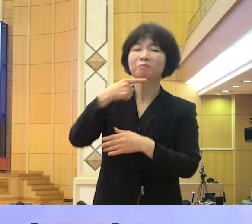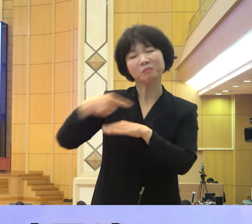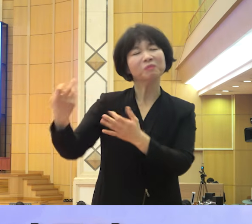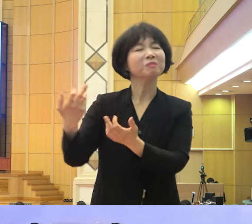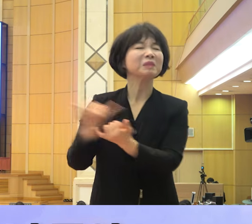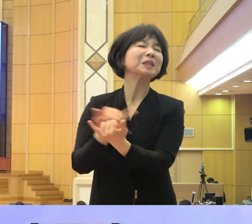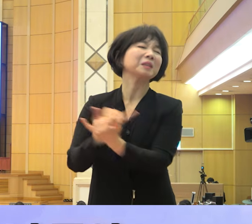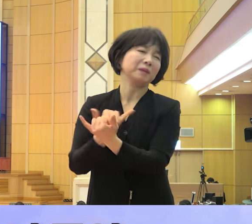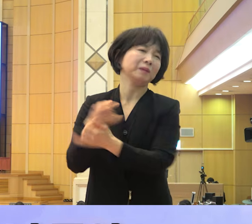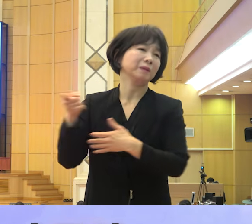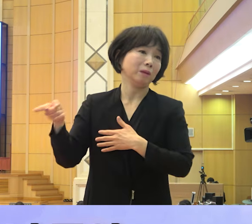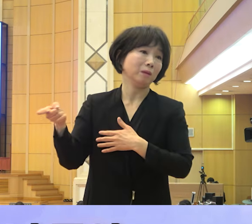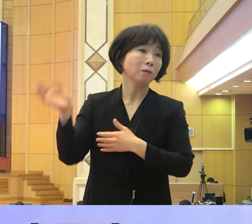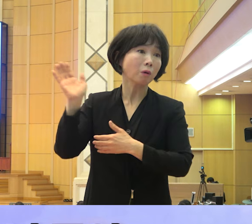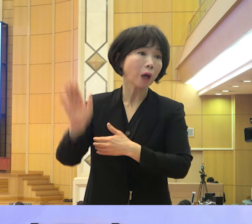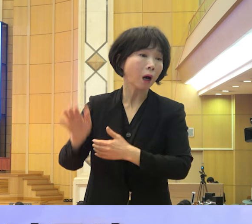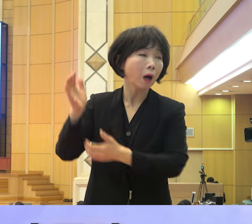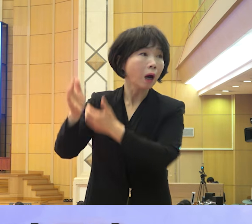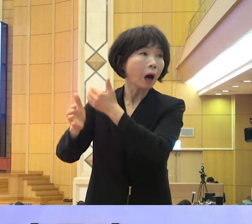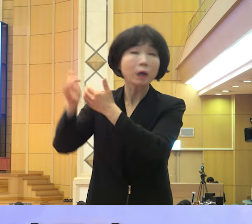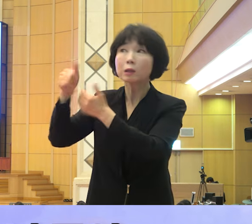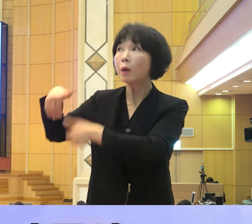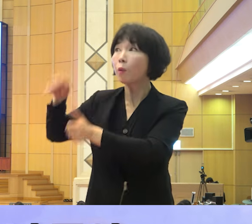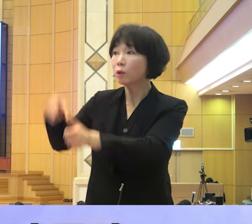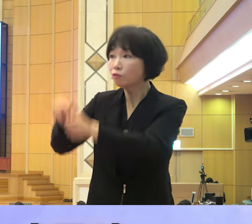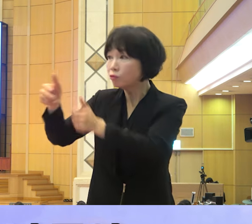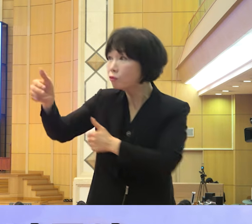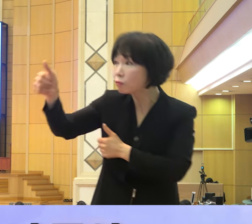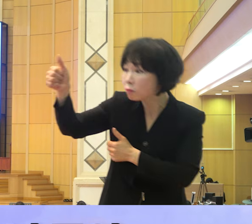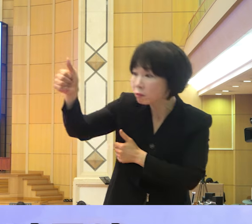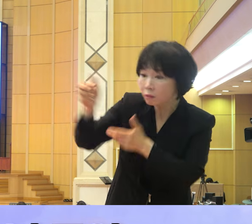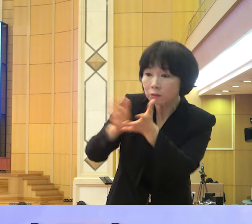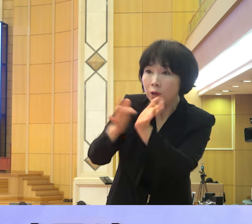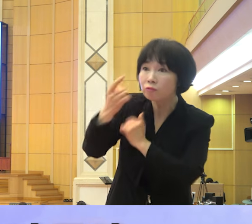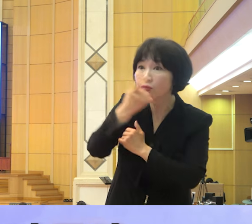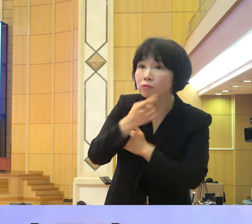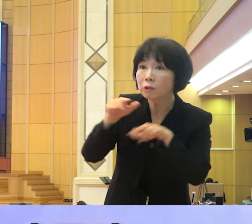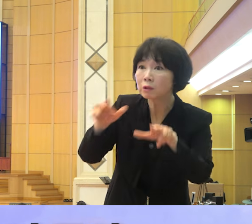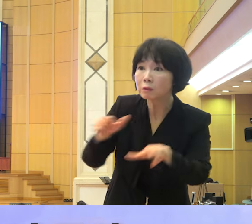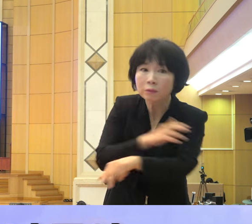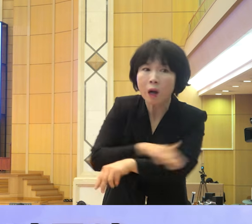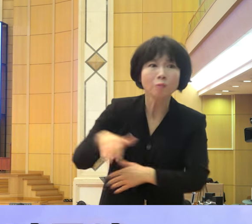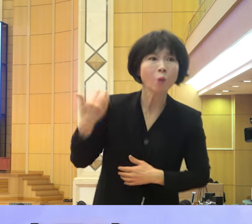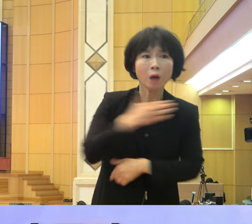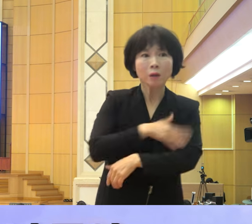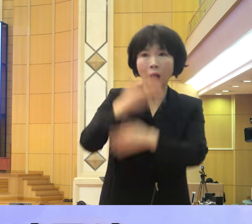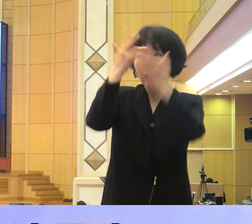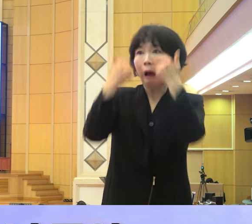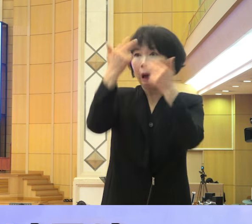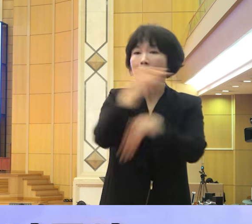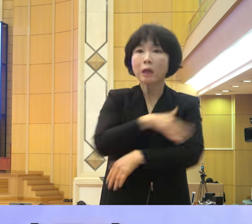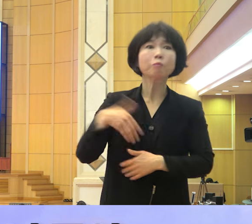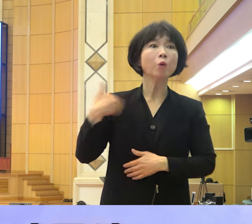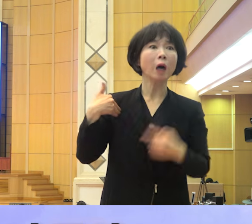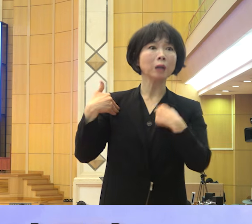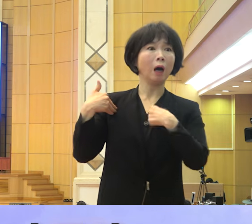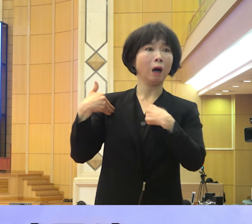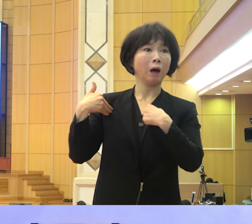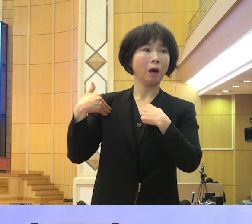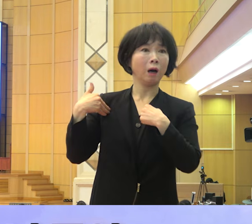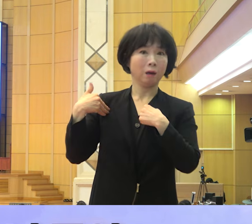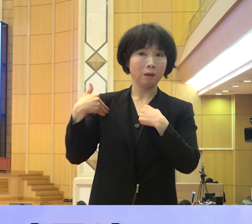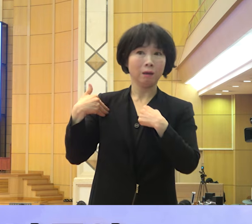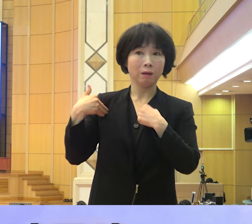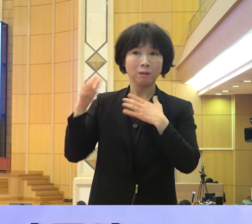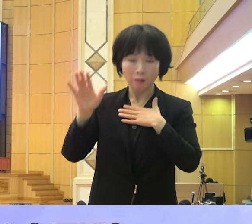하나님이 보낸 자 구주 예수 그리스도라고 하는 것은 자기도 몰랐다는 것입니다. 나도